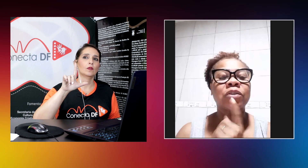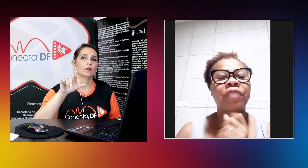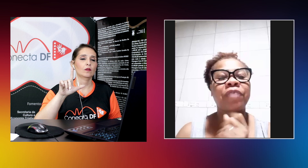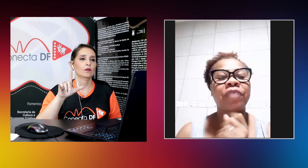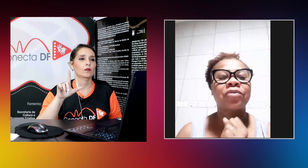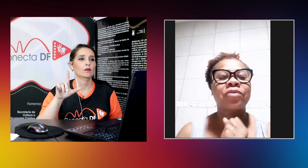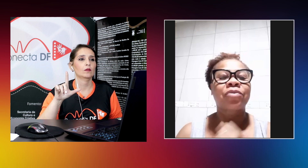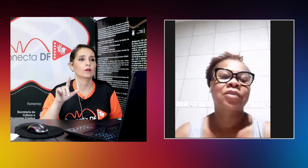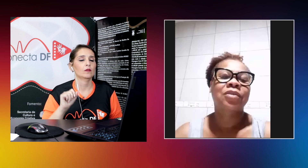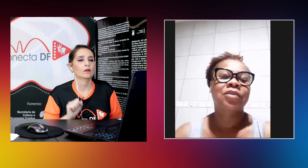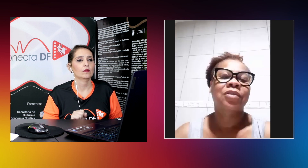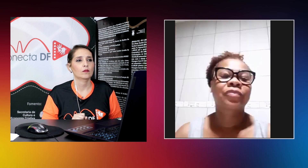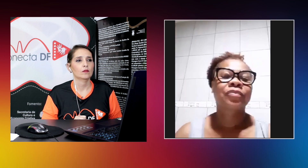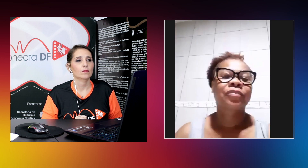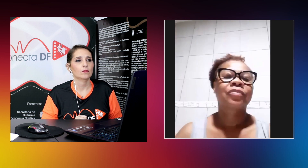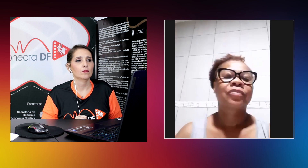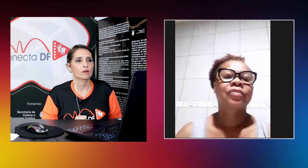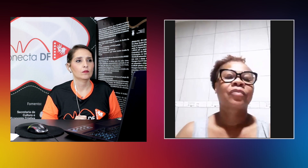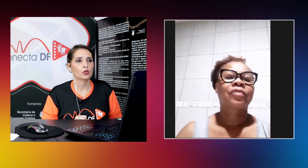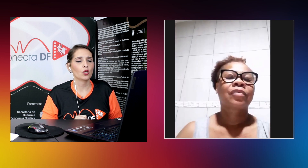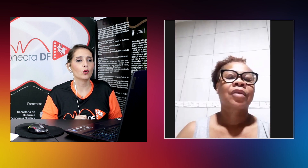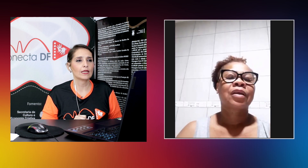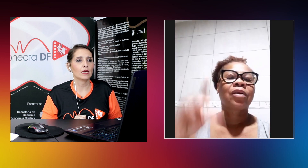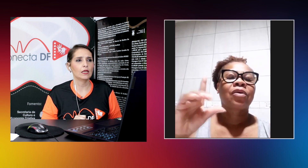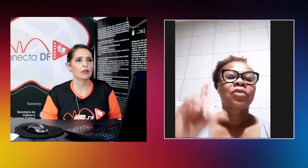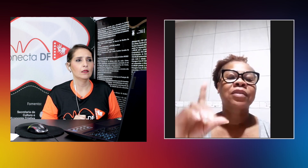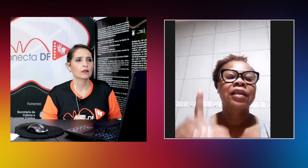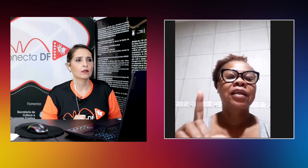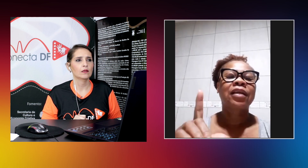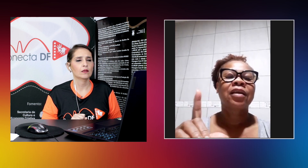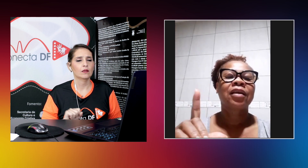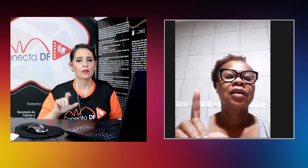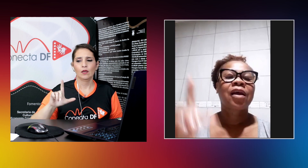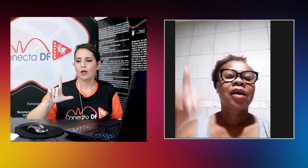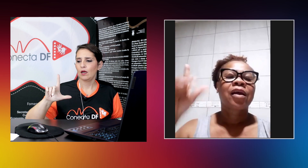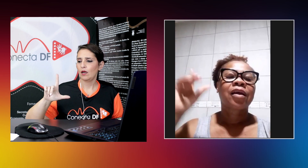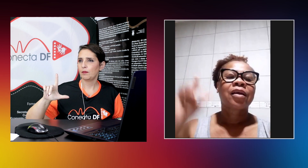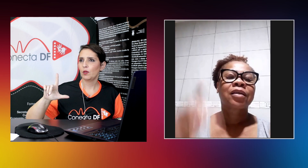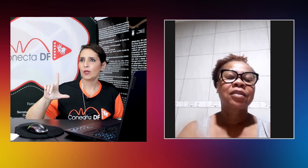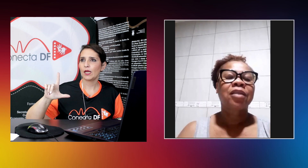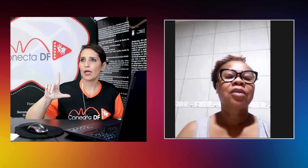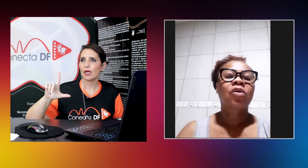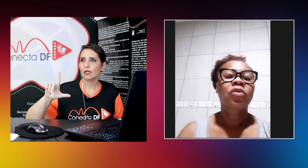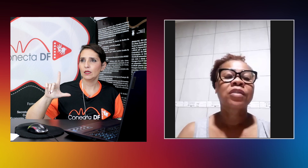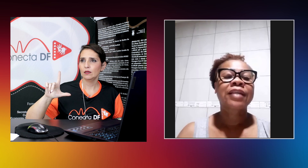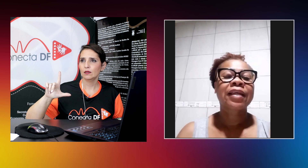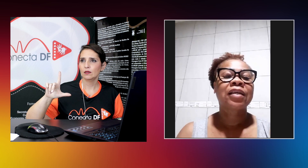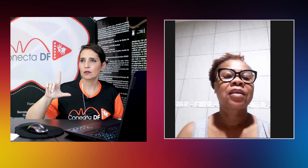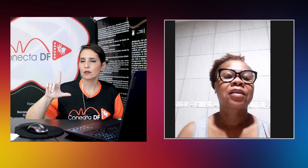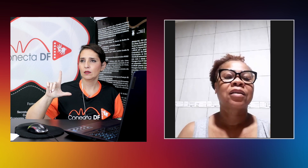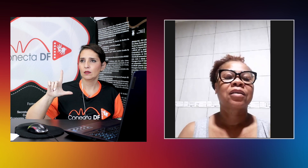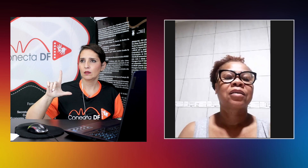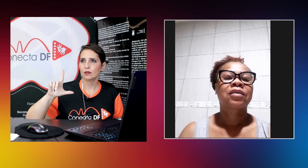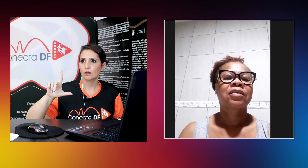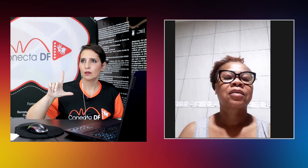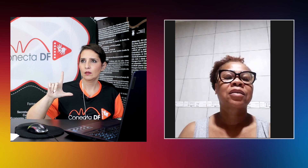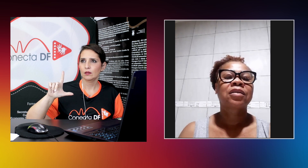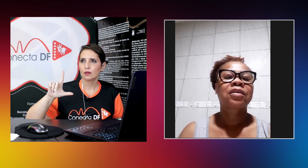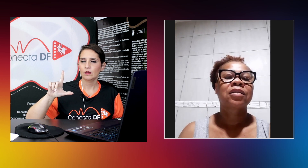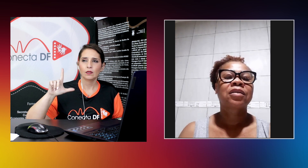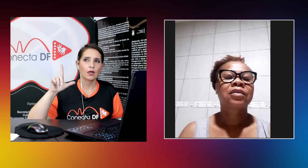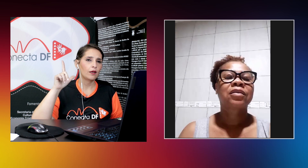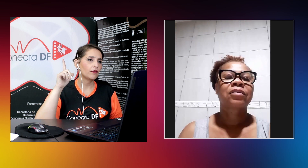é diferente do que eu conheço. De conseguir? Sim, A mão em L.